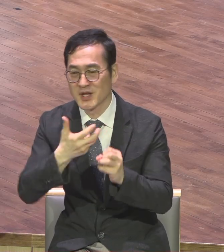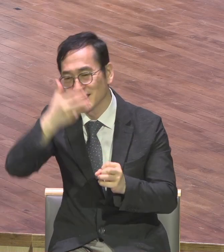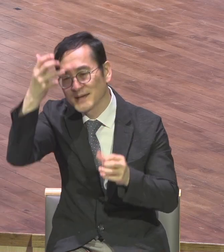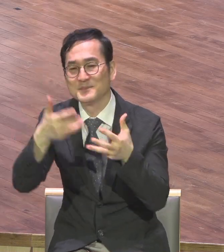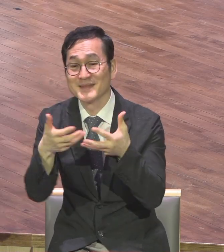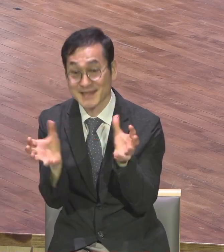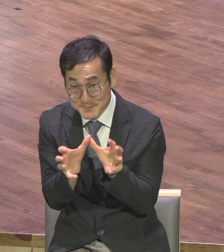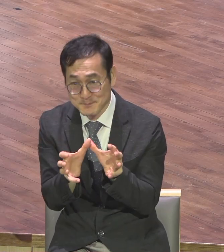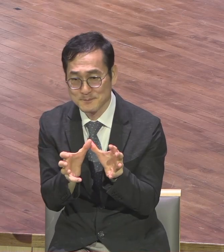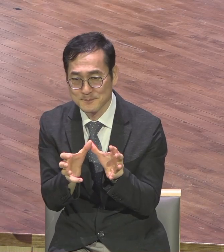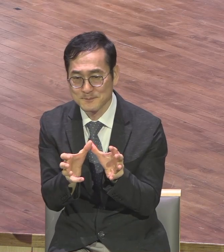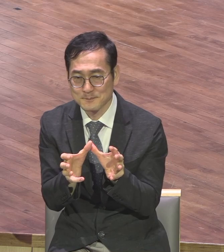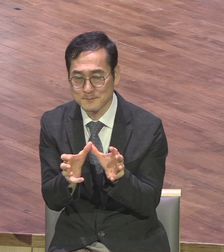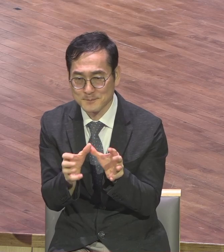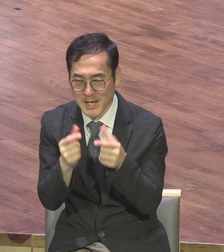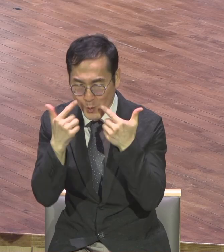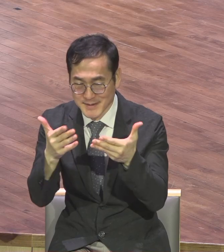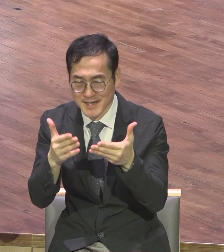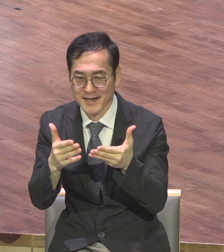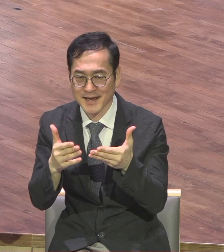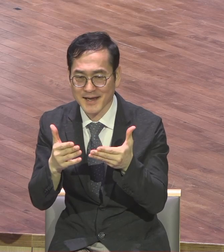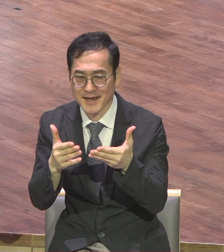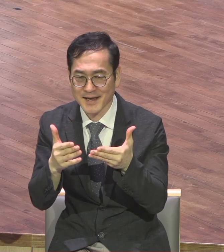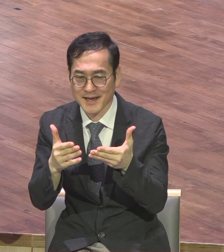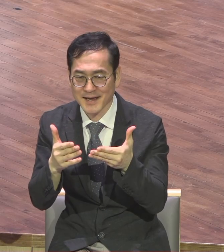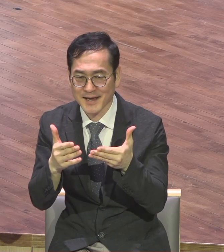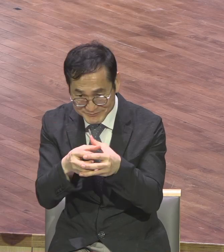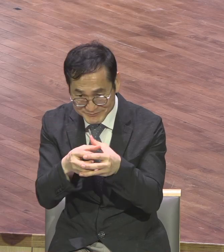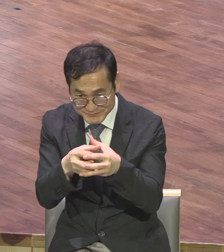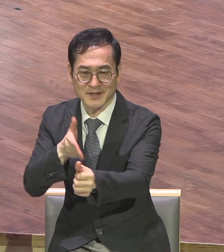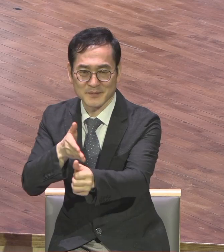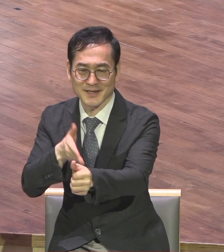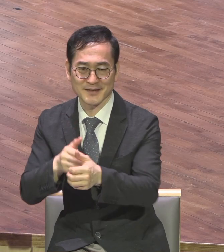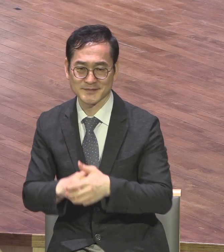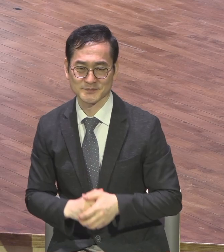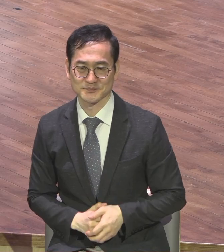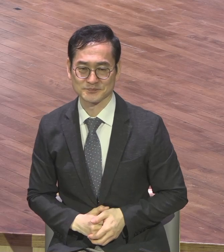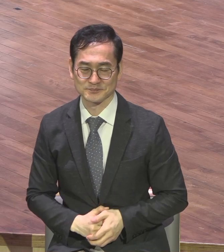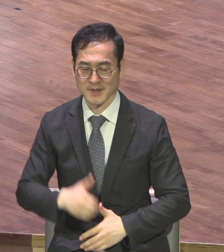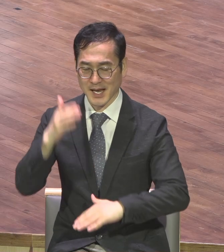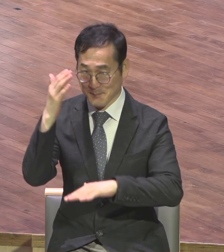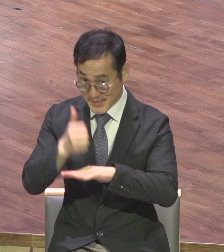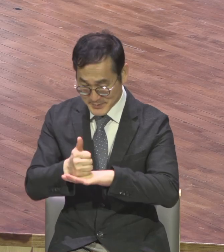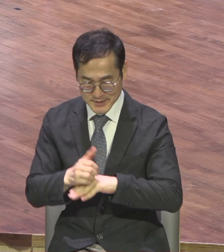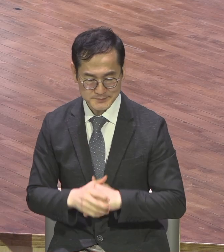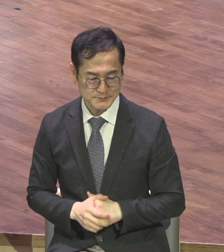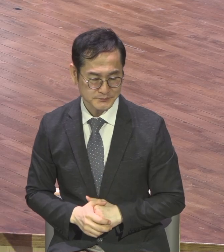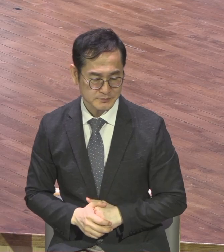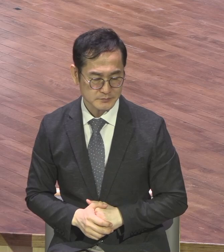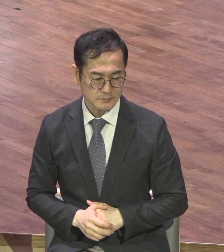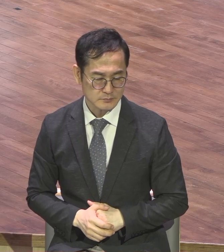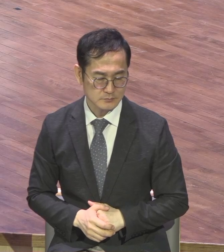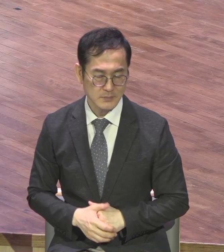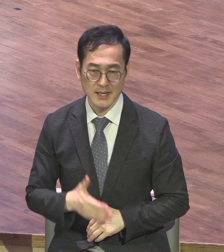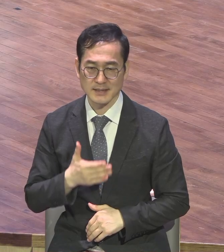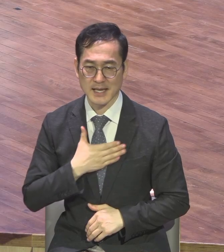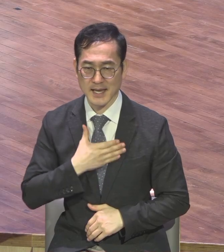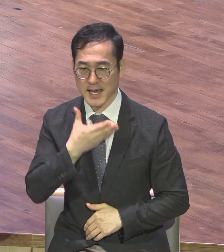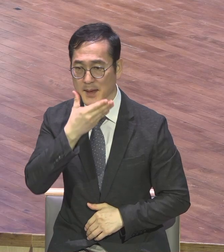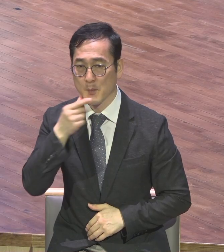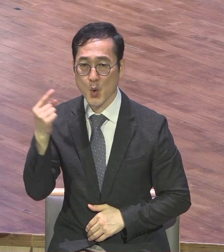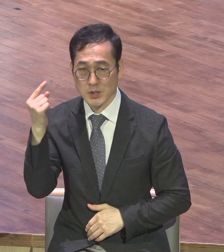멋지게 확실하게 서시기를 주님으로 축복합니다. 결론입니다. 25절 봅니다. 나의